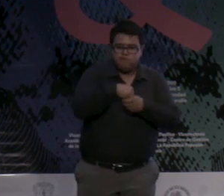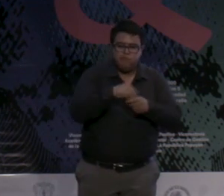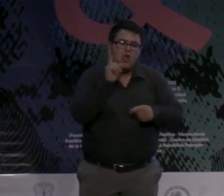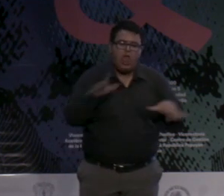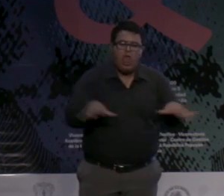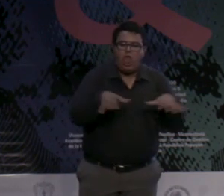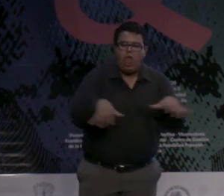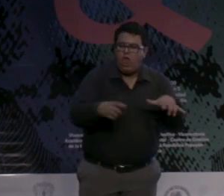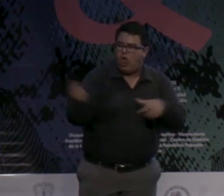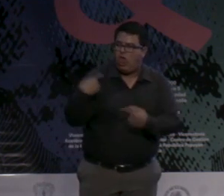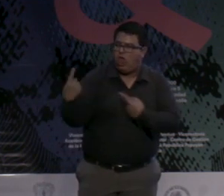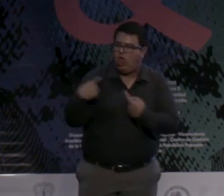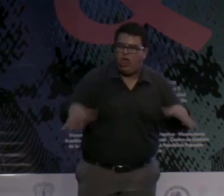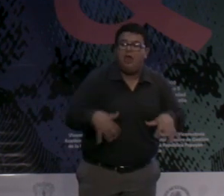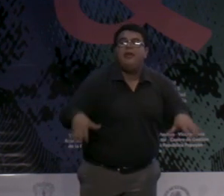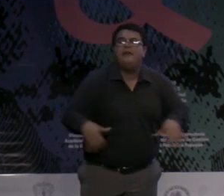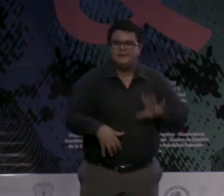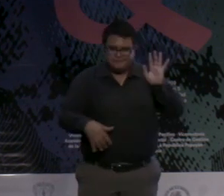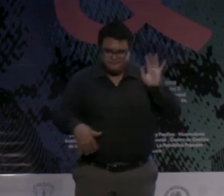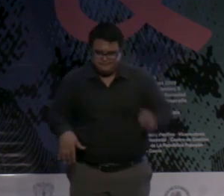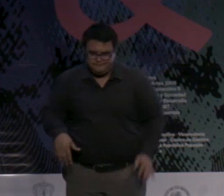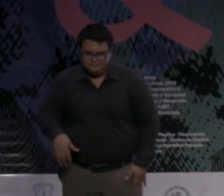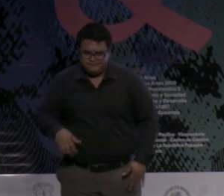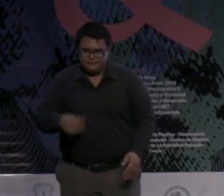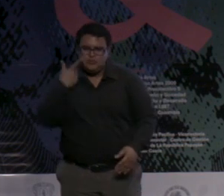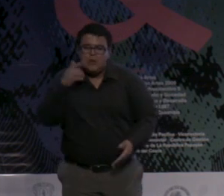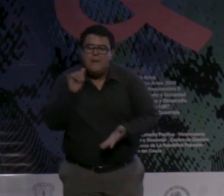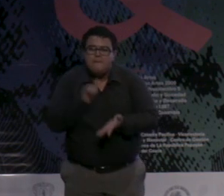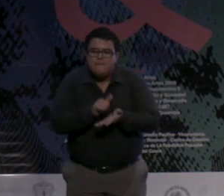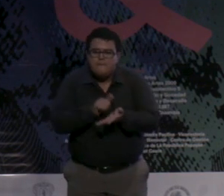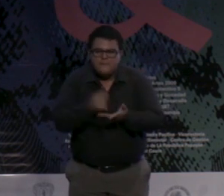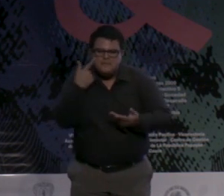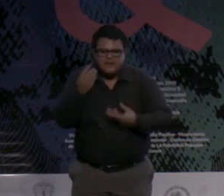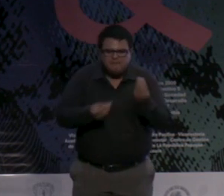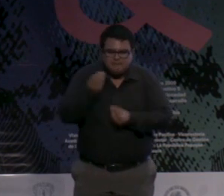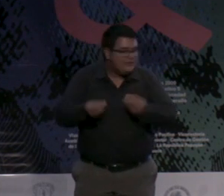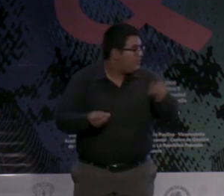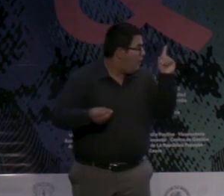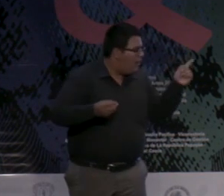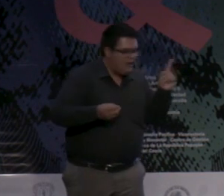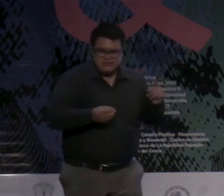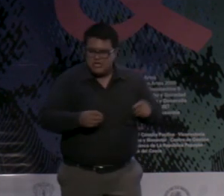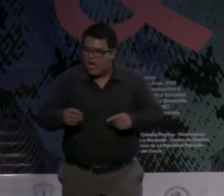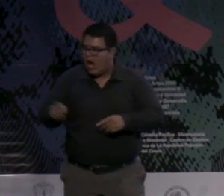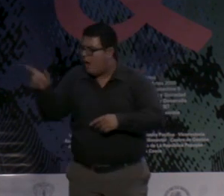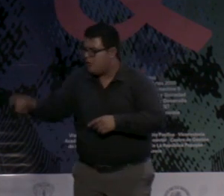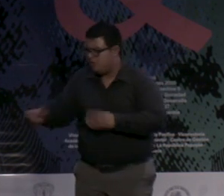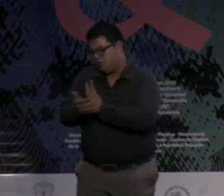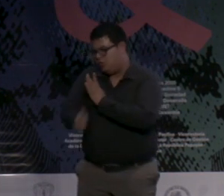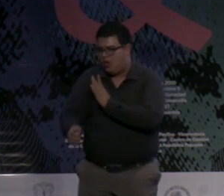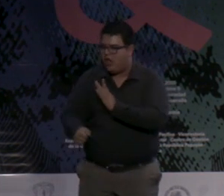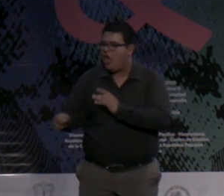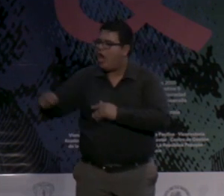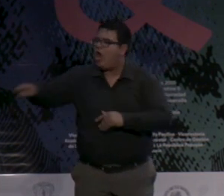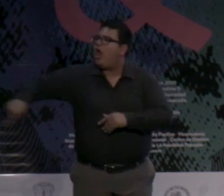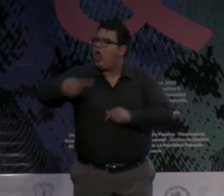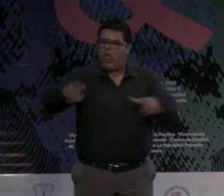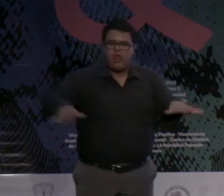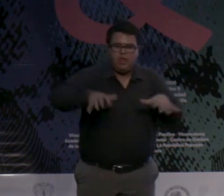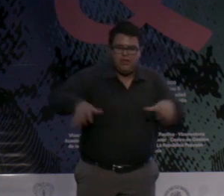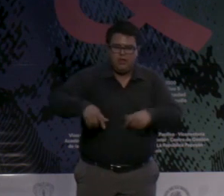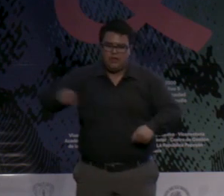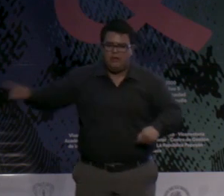representaciones que borran a los pobres físicamente mediante el arte se replican por muchos momentos de la historia